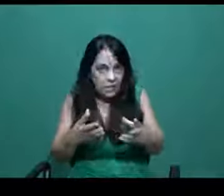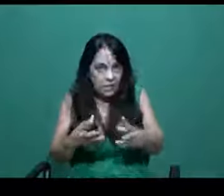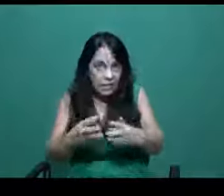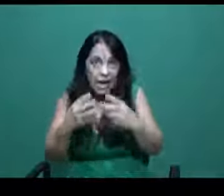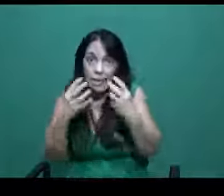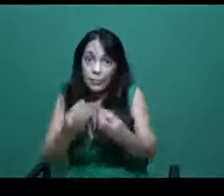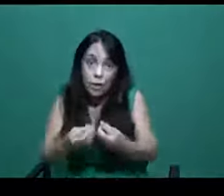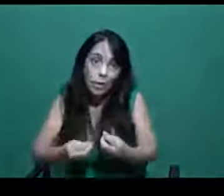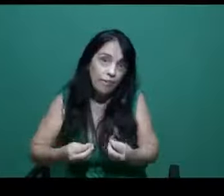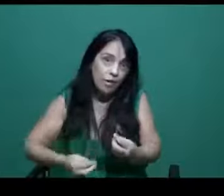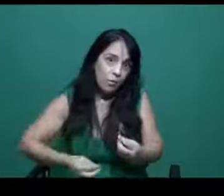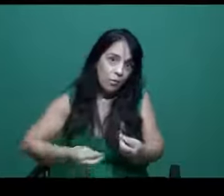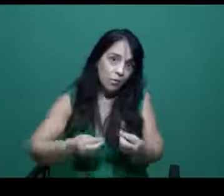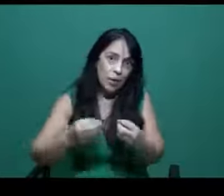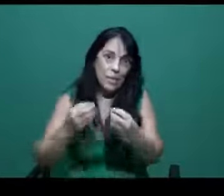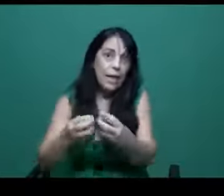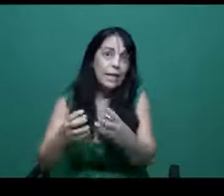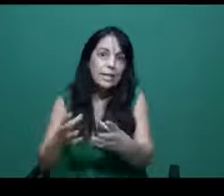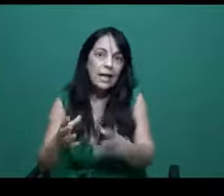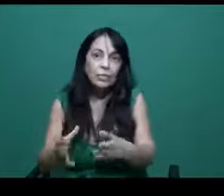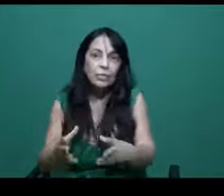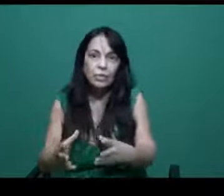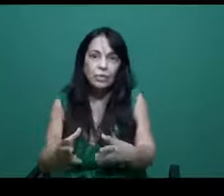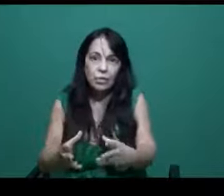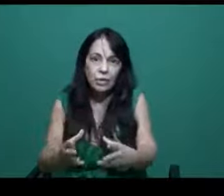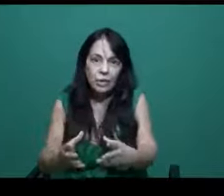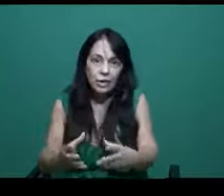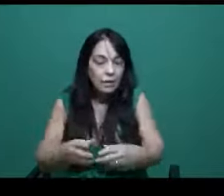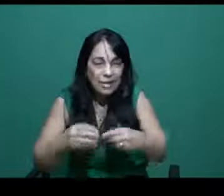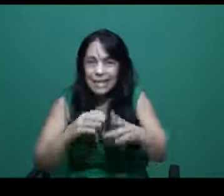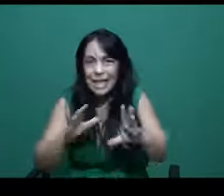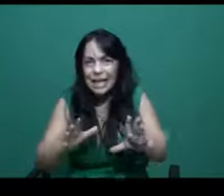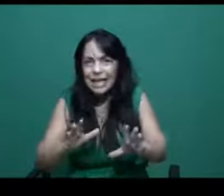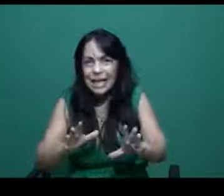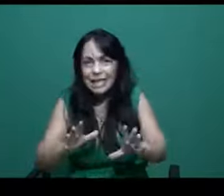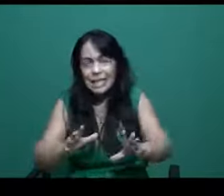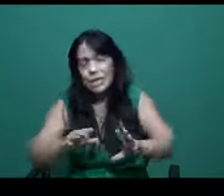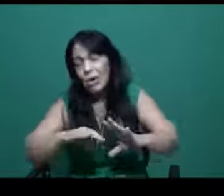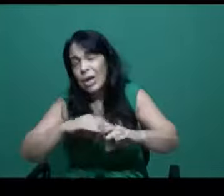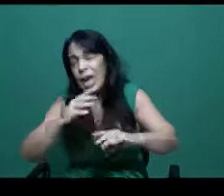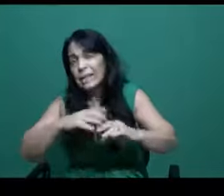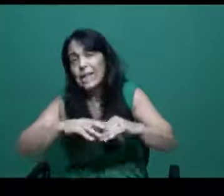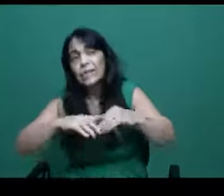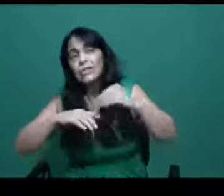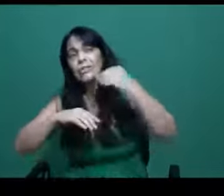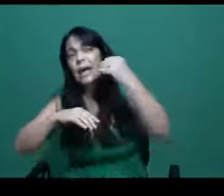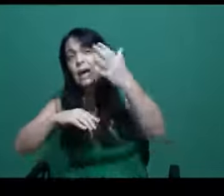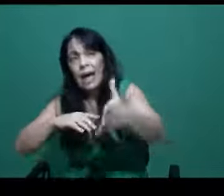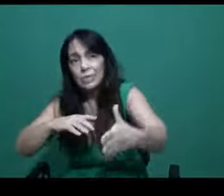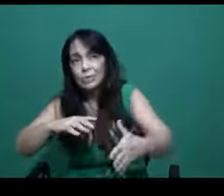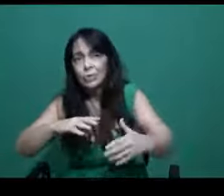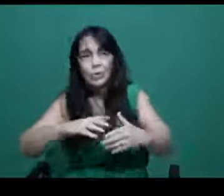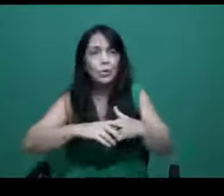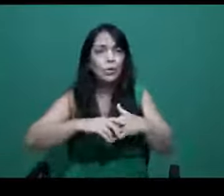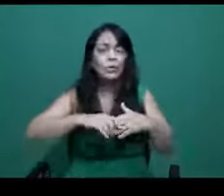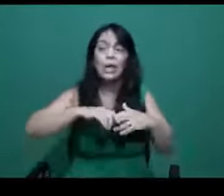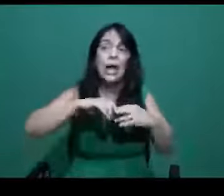vivências que ela promoveu com aqueles alunos, eu tenho certeza que o olhar deles no mercado mudou, que o olhar